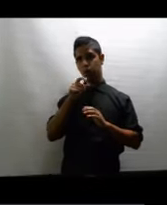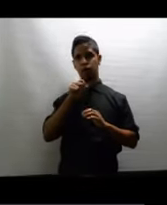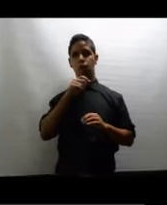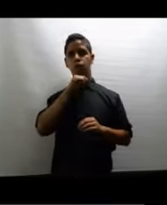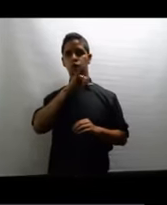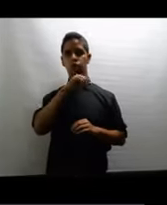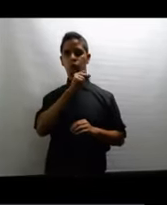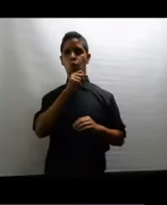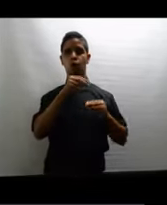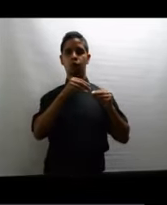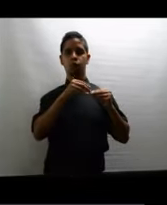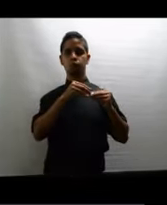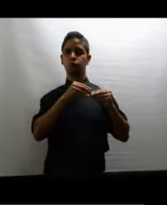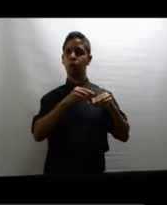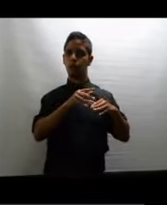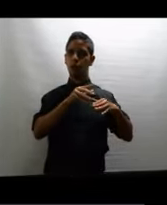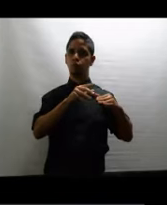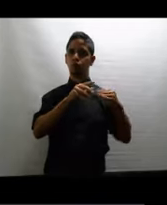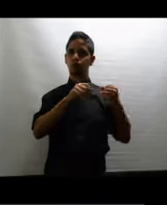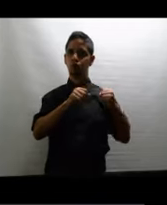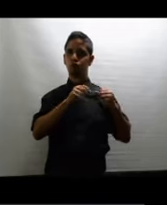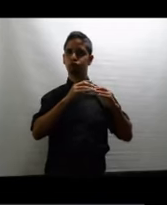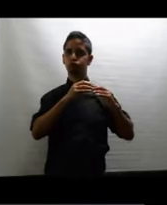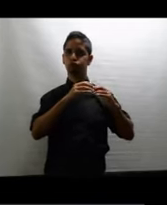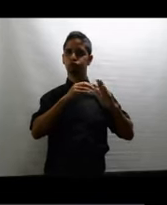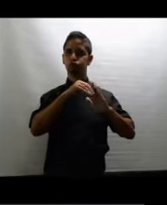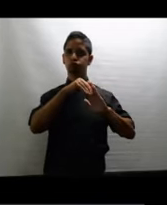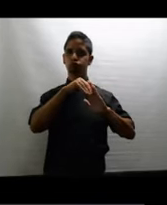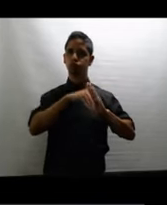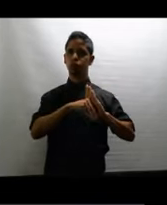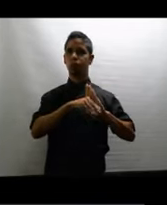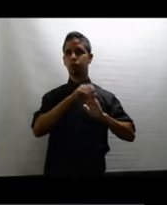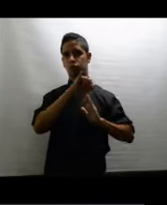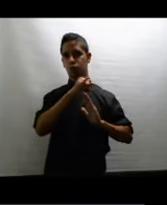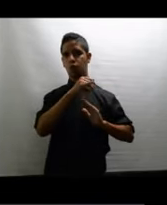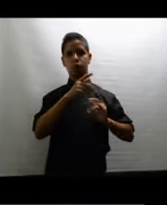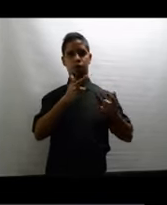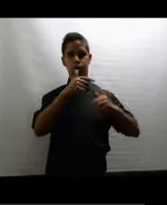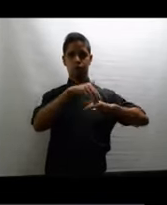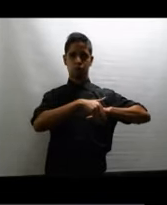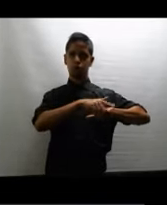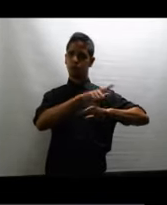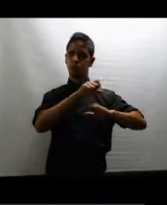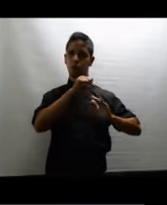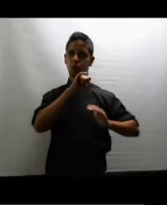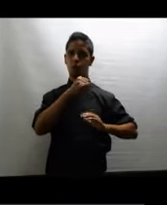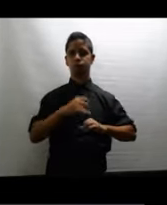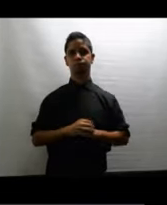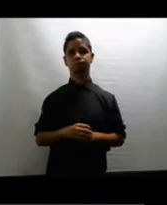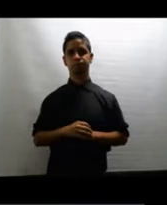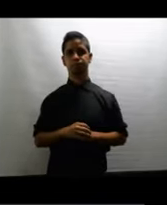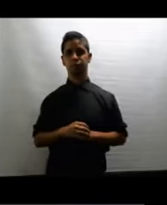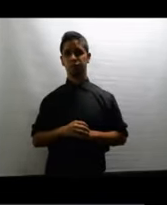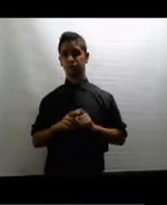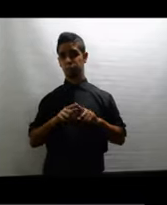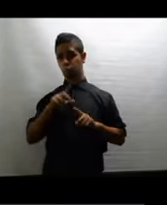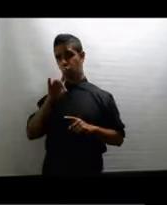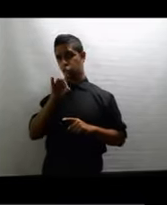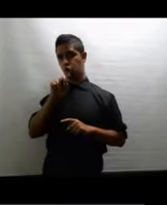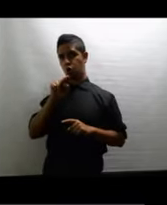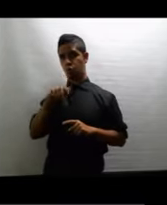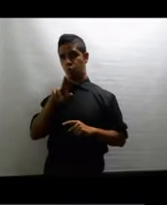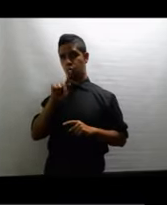que a perder un poquito. En un periodo fue como una baja en la vida nocturna. Pero Ocho Puertas fue